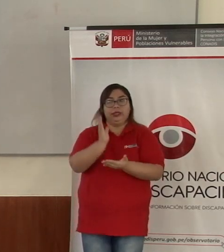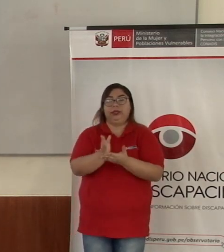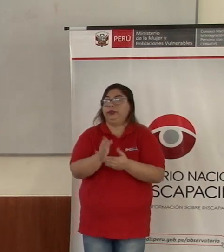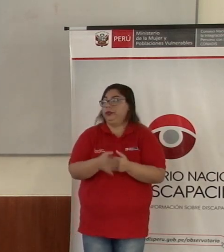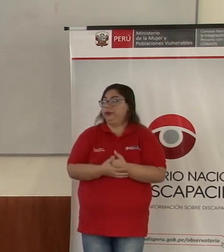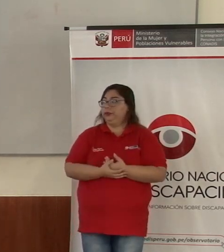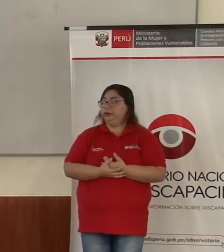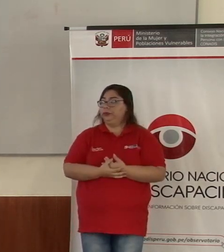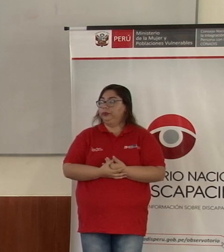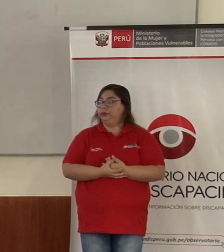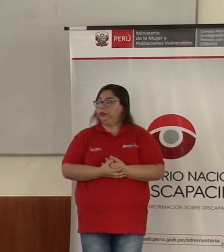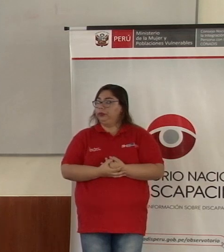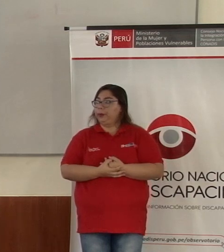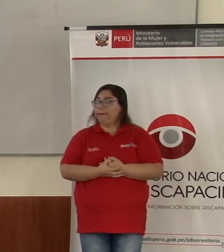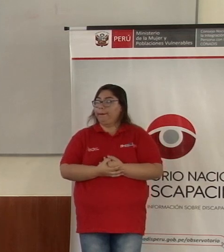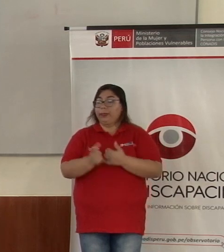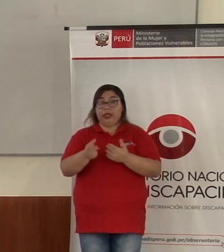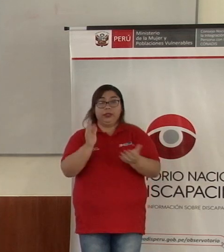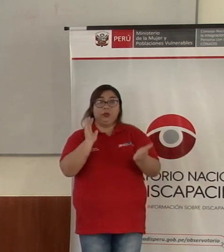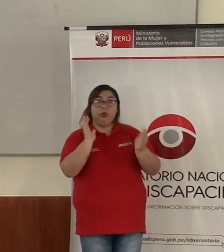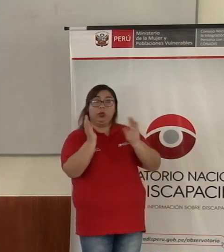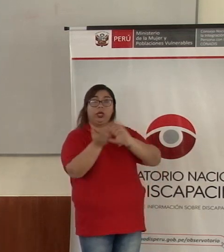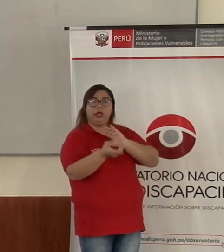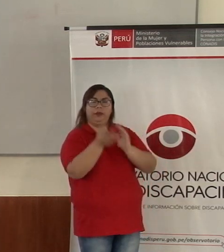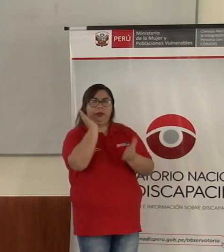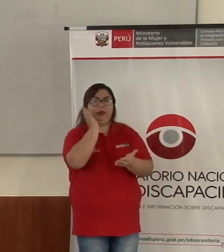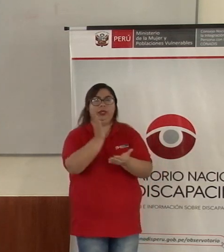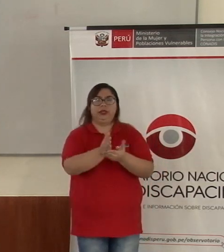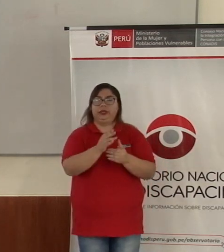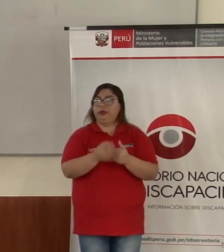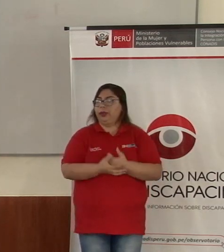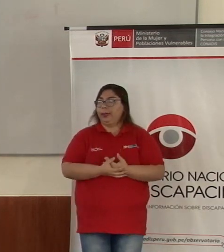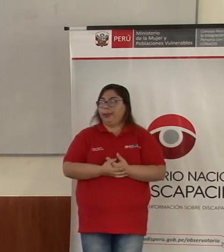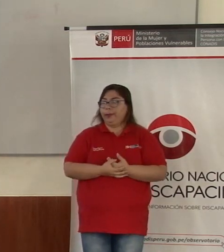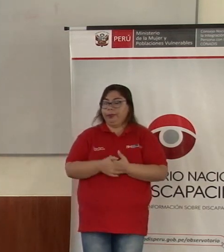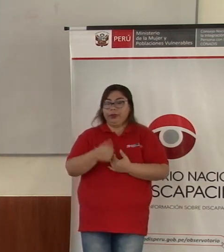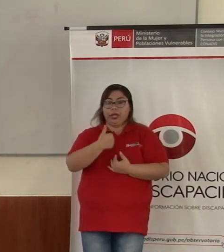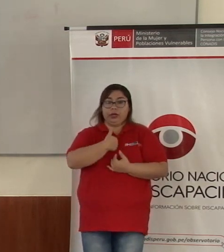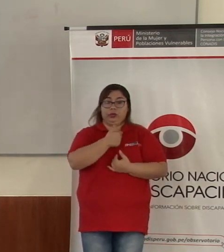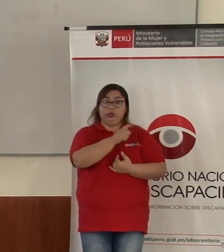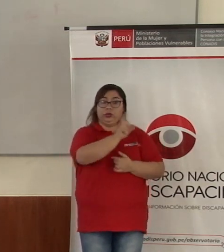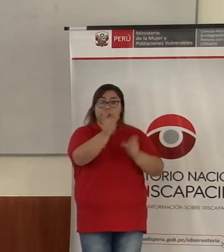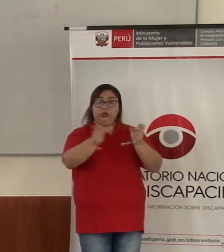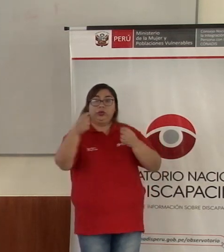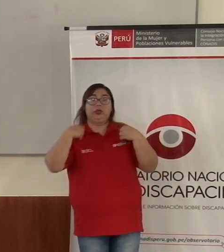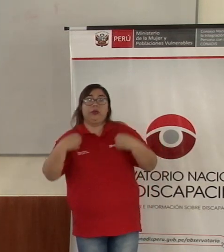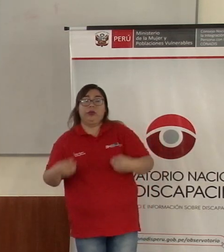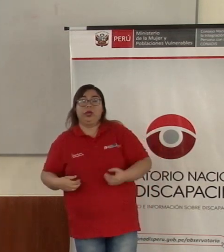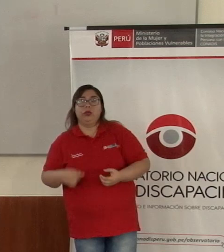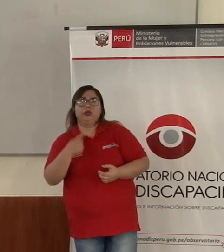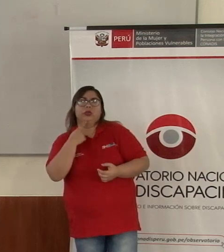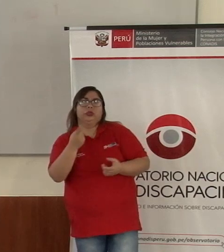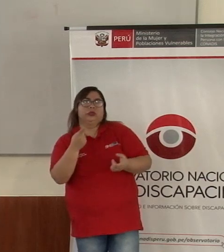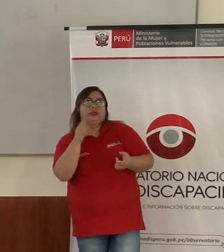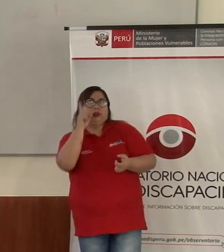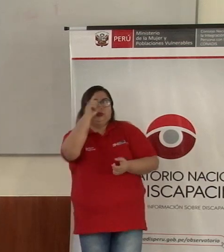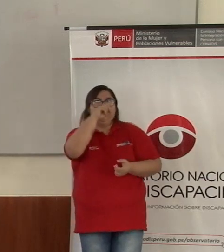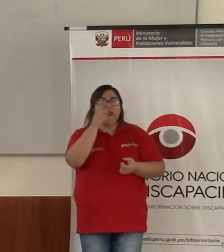paradigmas, es un cambio bastante drástico. A nosotros los abogados nos cuesta trabajo entenderlo